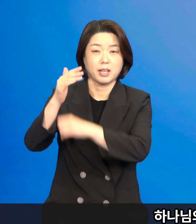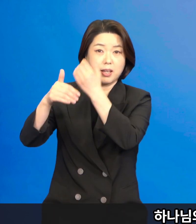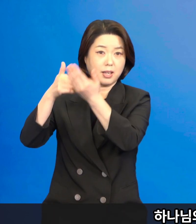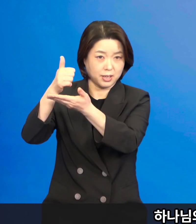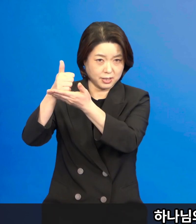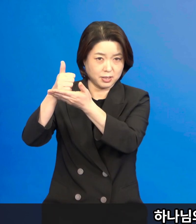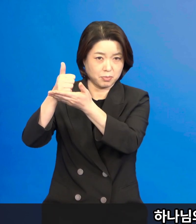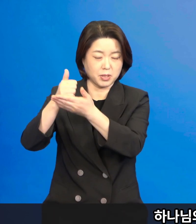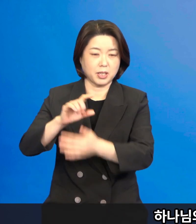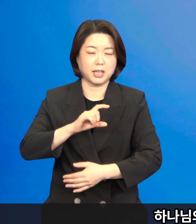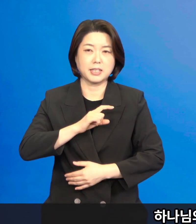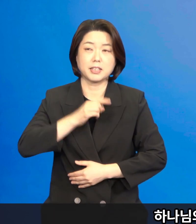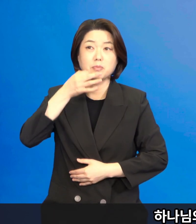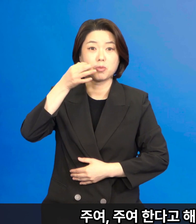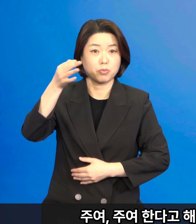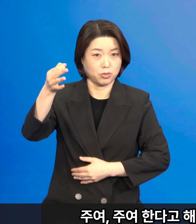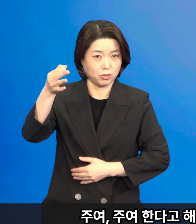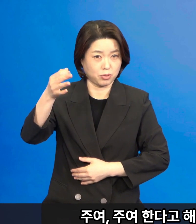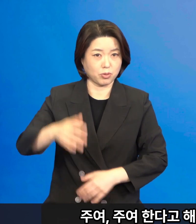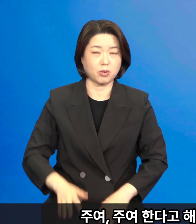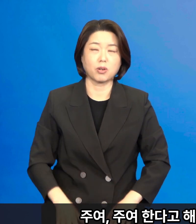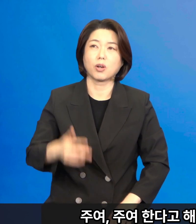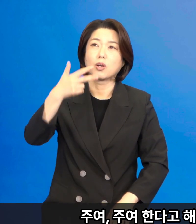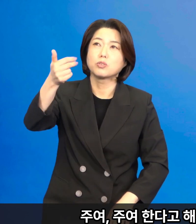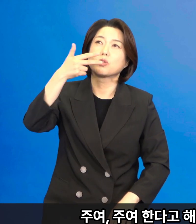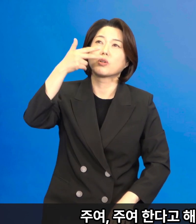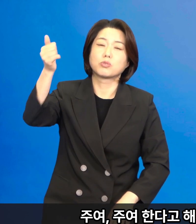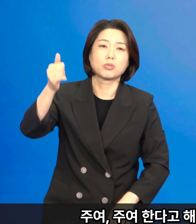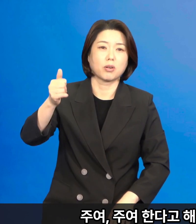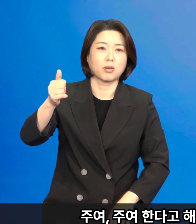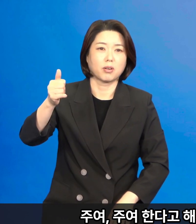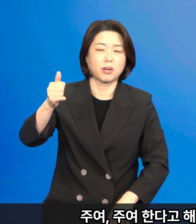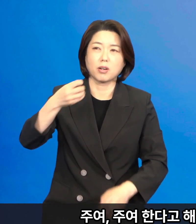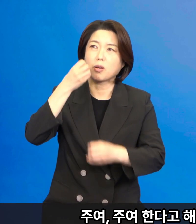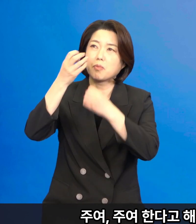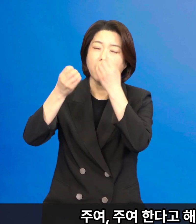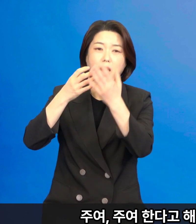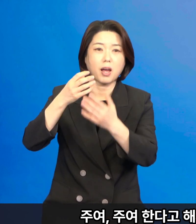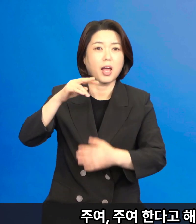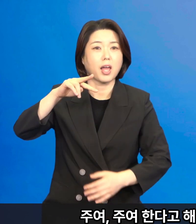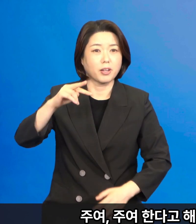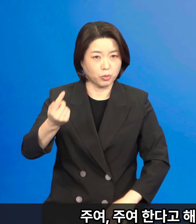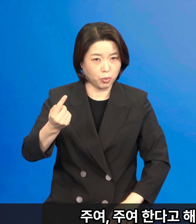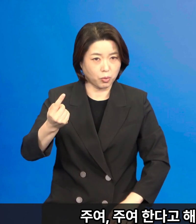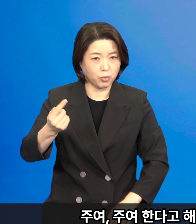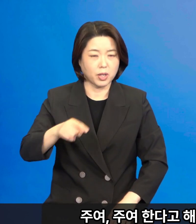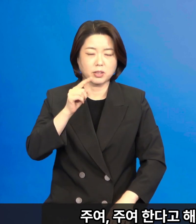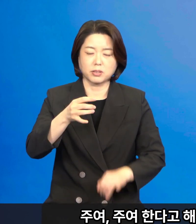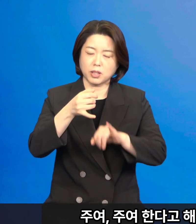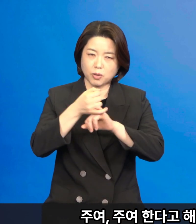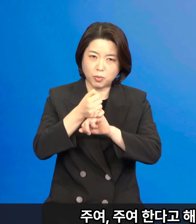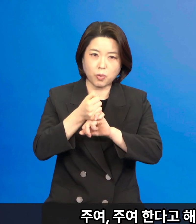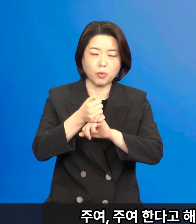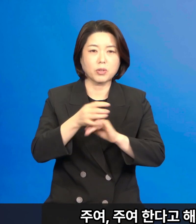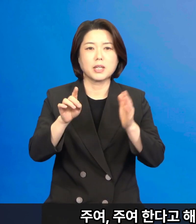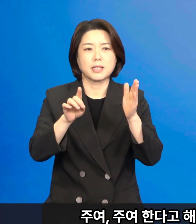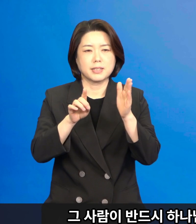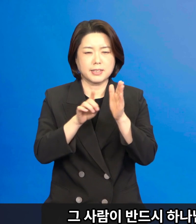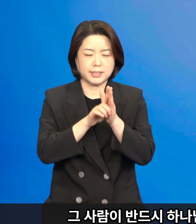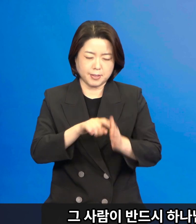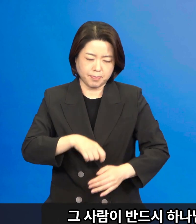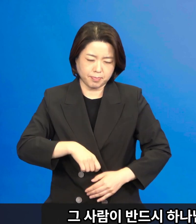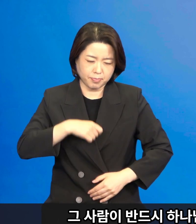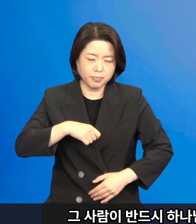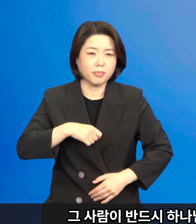하나님의 이름이 불려지고 주여 주여 한다고 해서 그것이 반드시 신앙적이거나